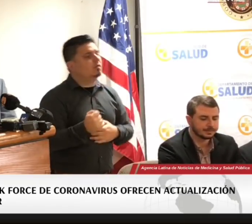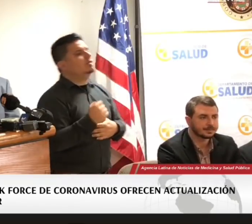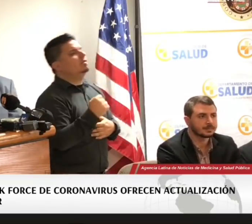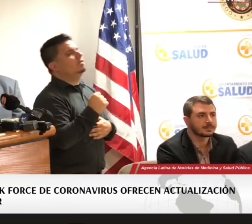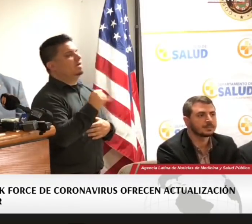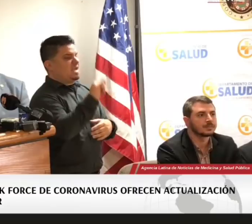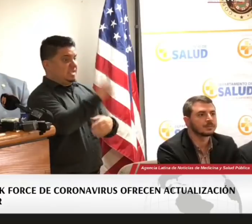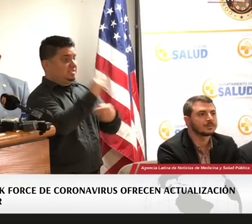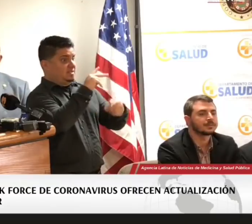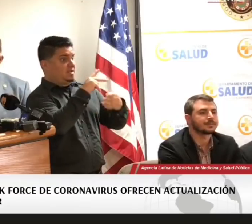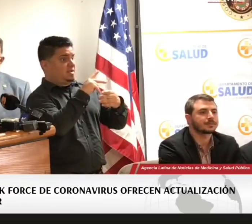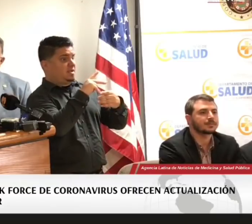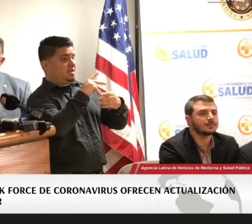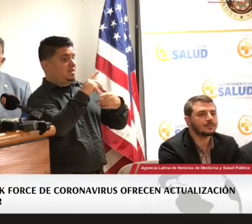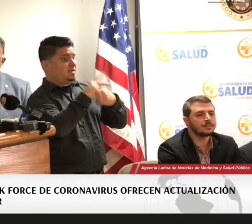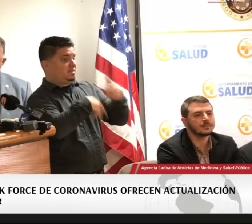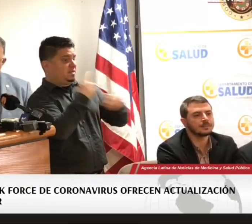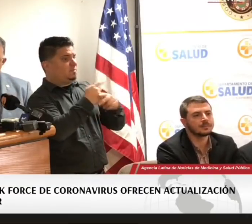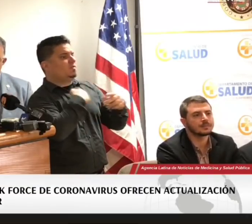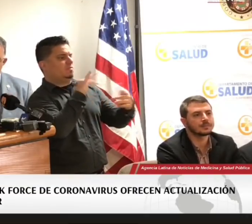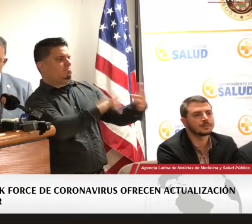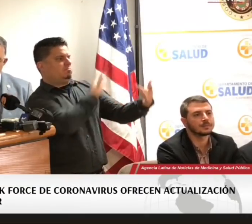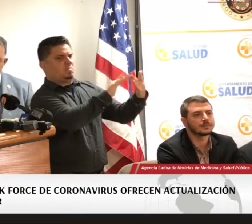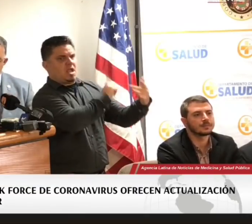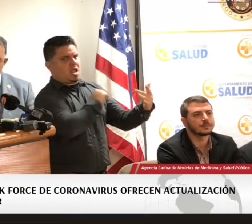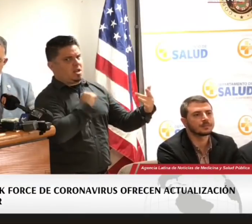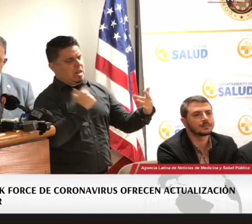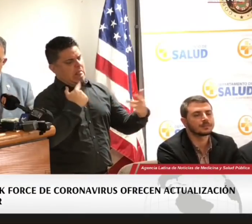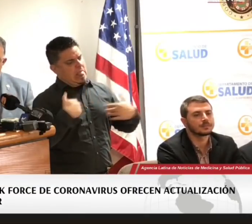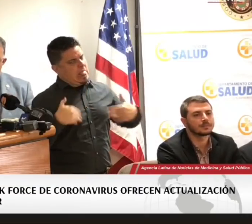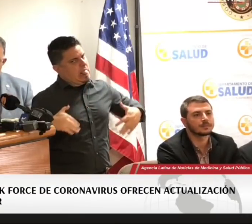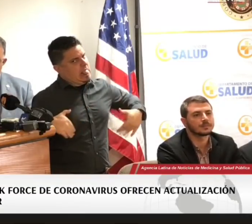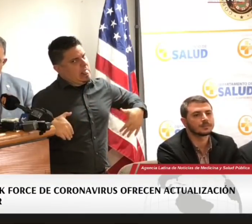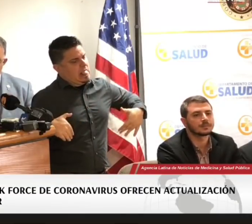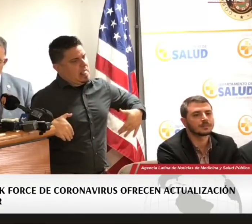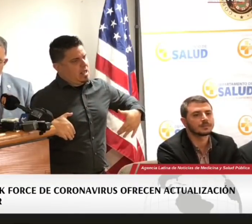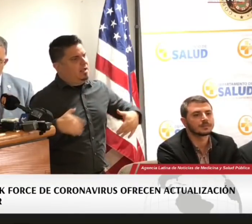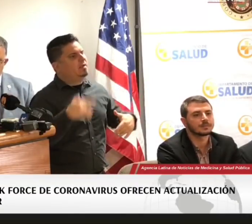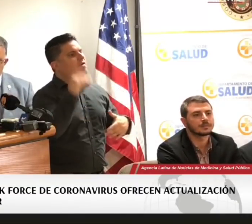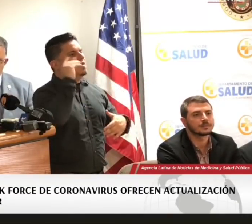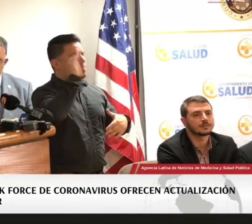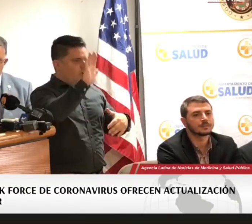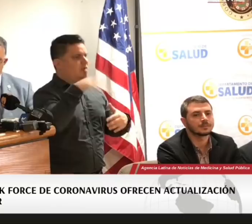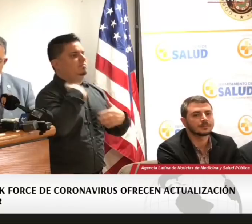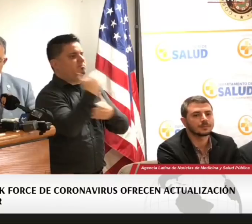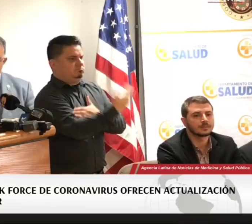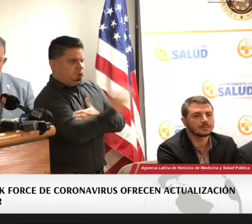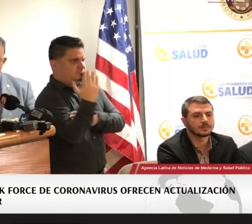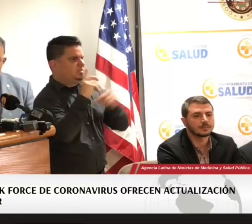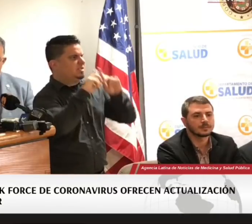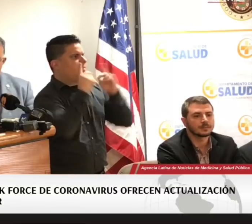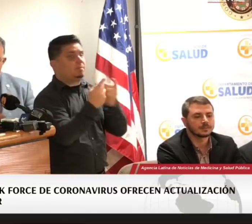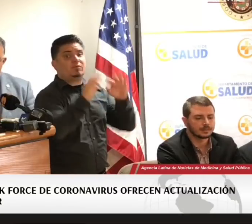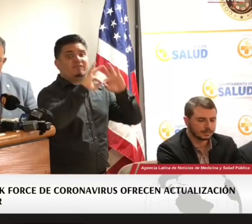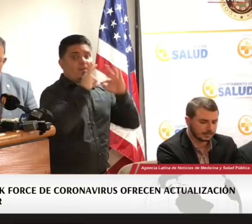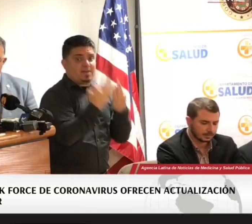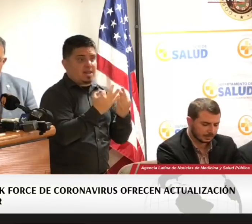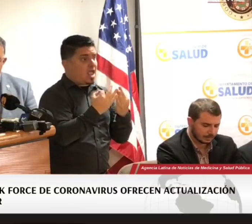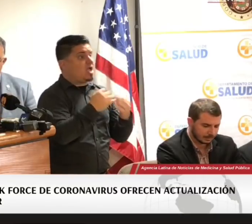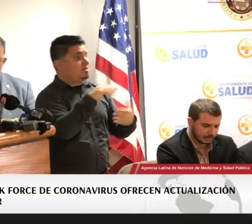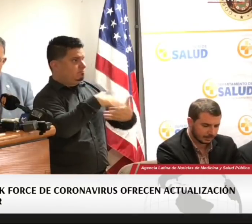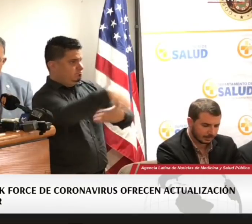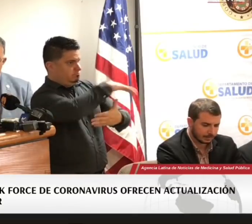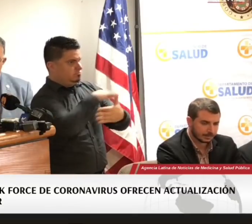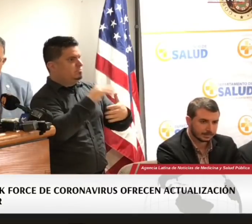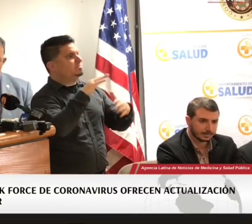no he hablado con los alcaldes, pero sí tuvimos una reunión esta mañana con todo el componente del Departamento de la Familia y de la Vivienda que regulan